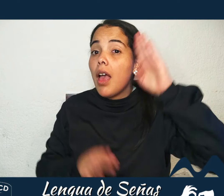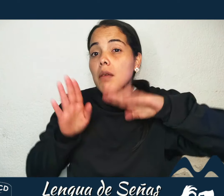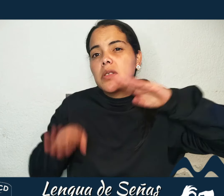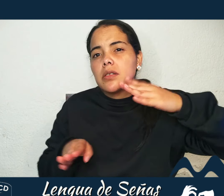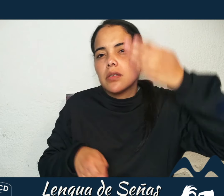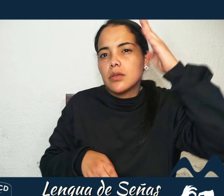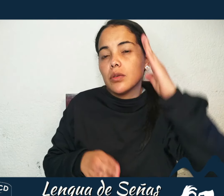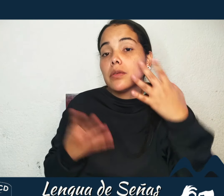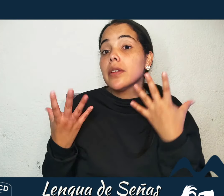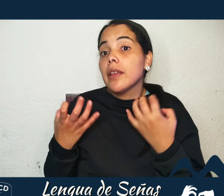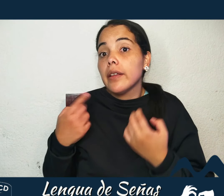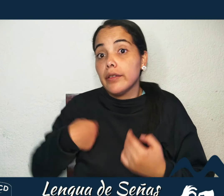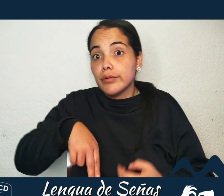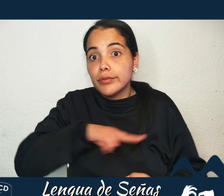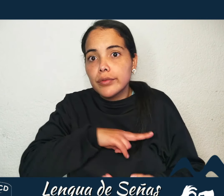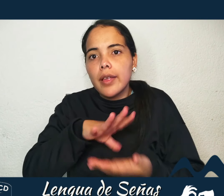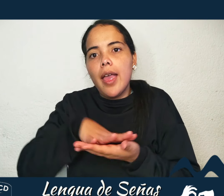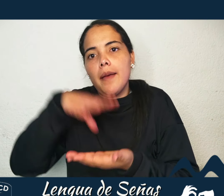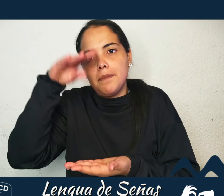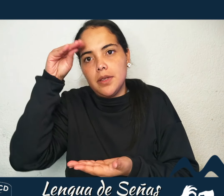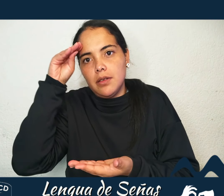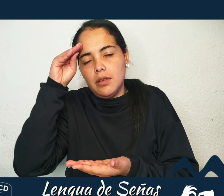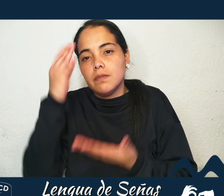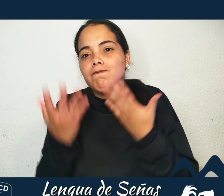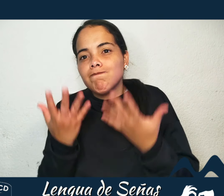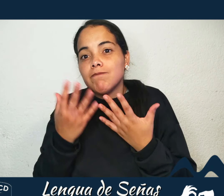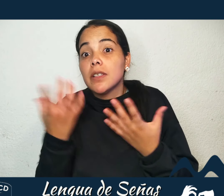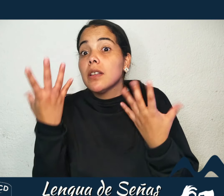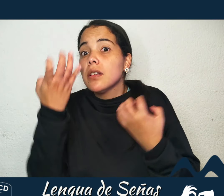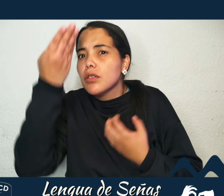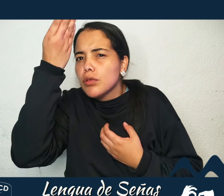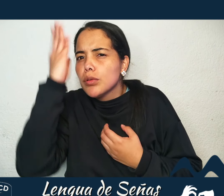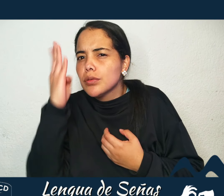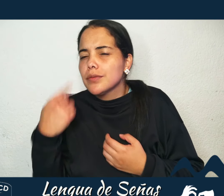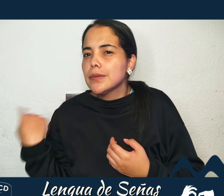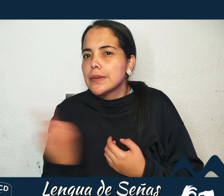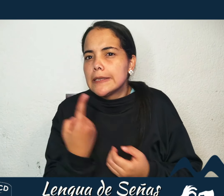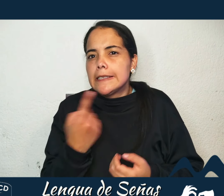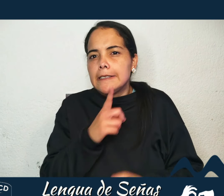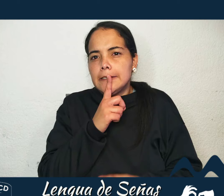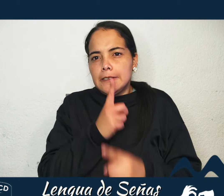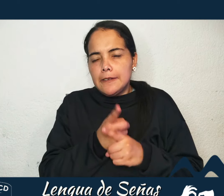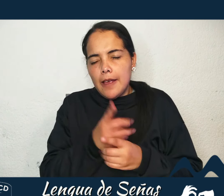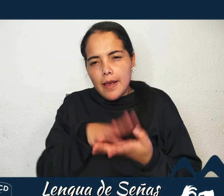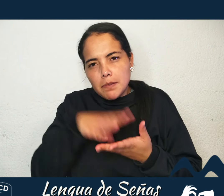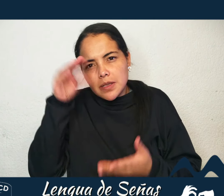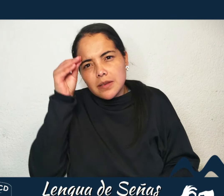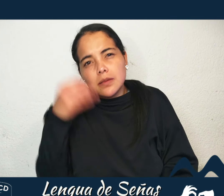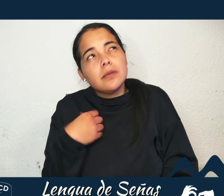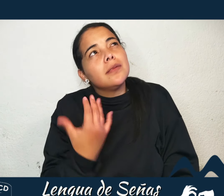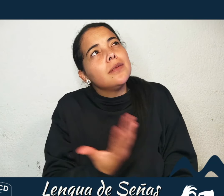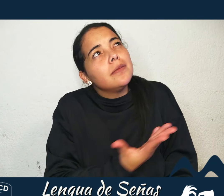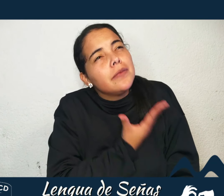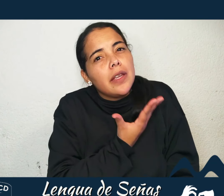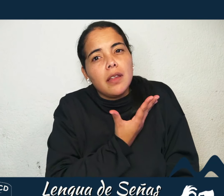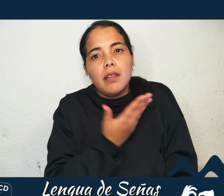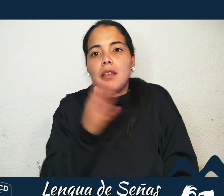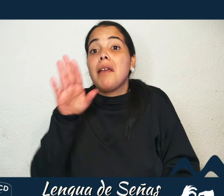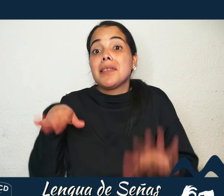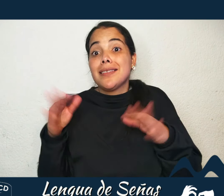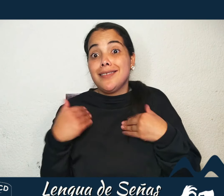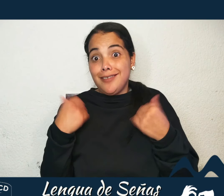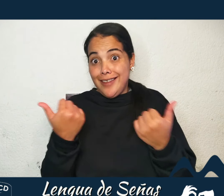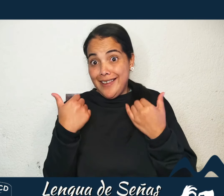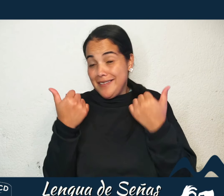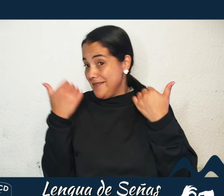esas limitaciones Él quiere, y escuche bien, Él quiere que nosotros experimentemos su poder